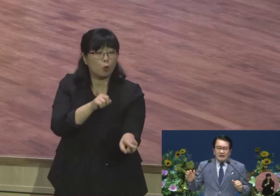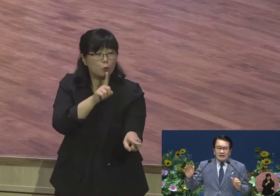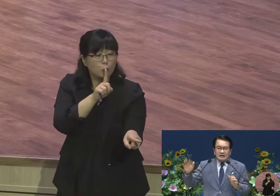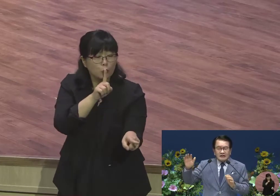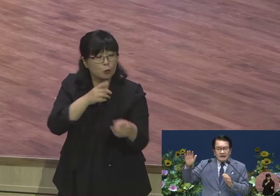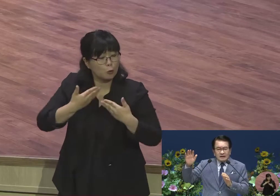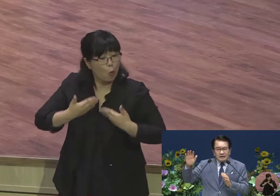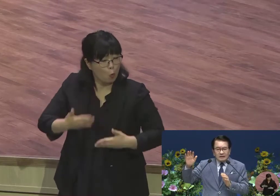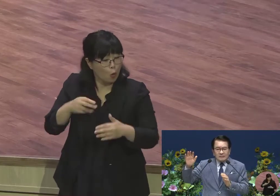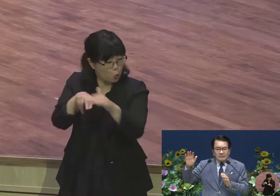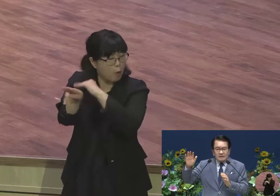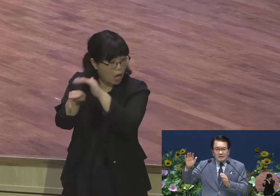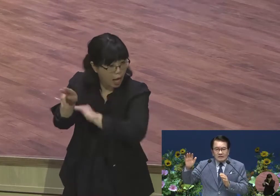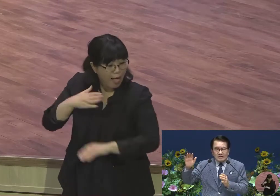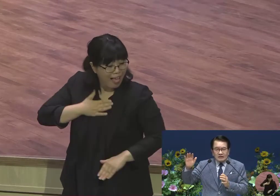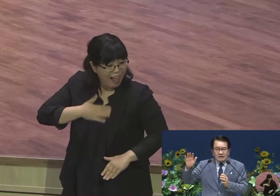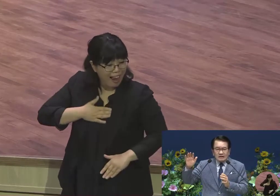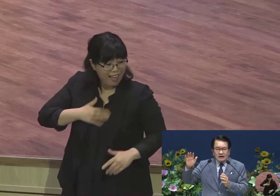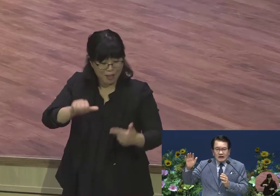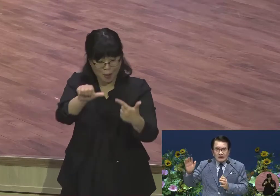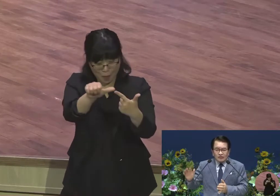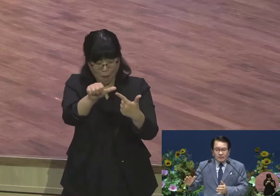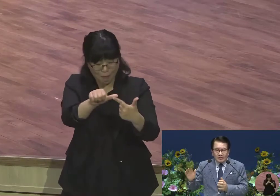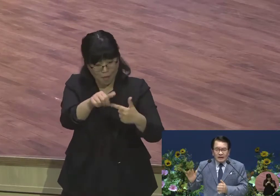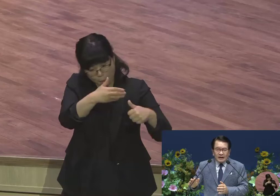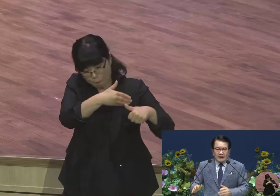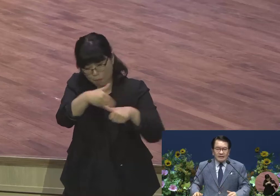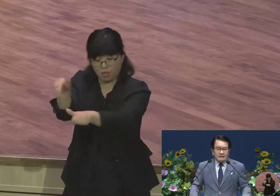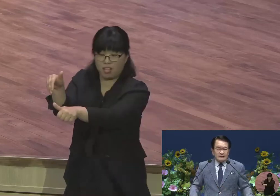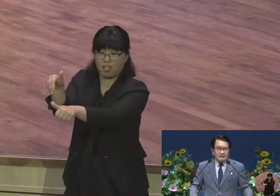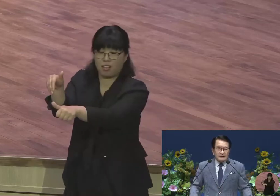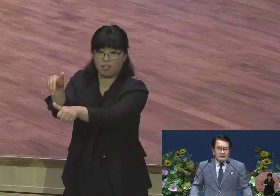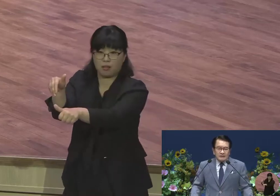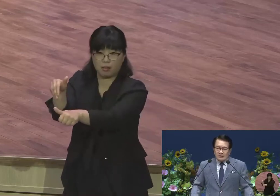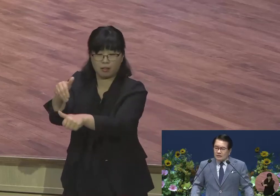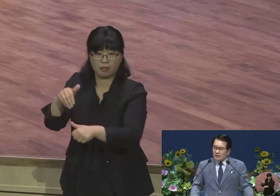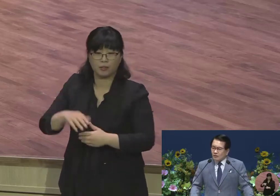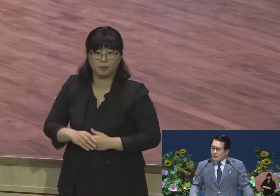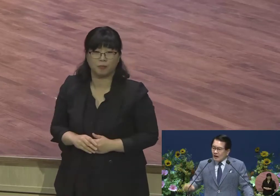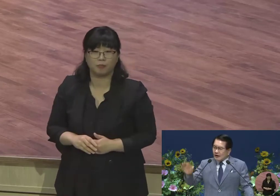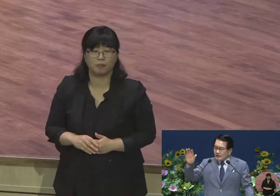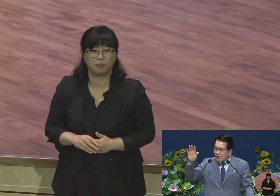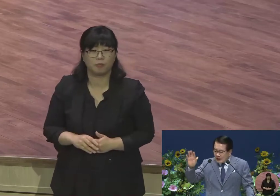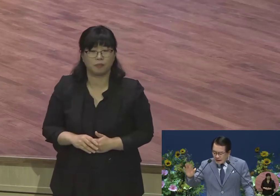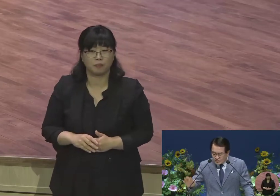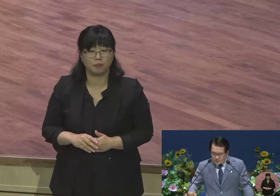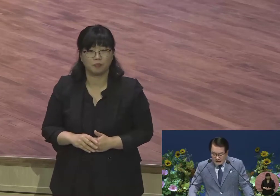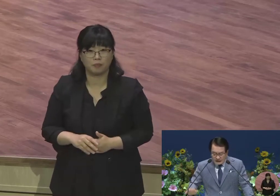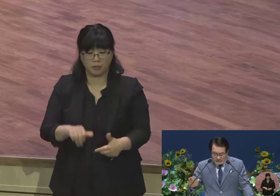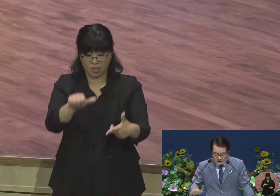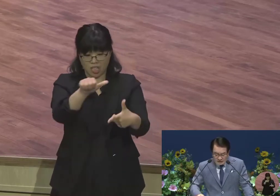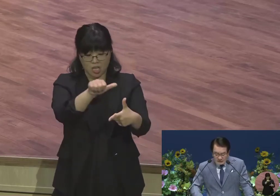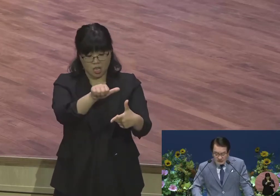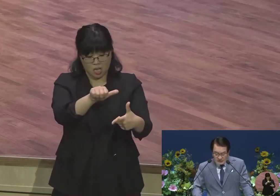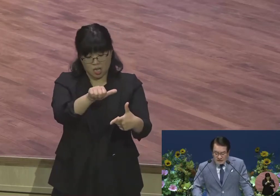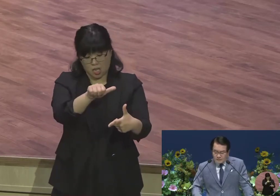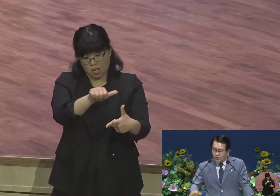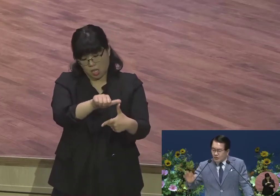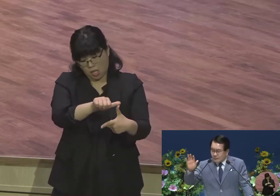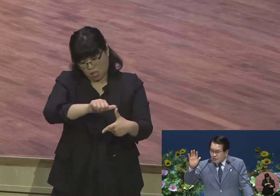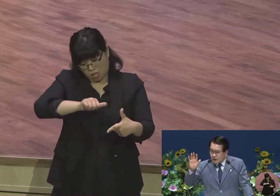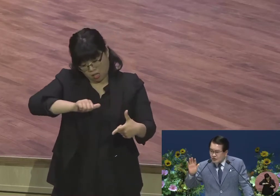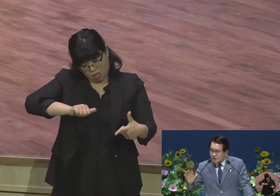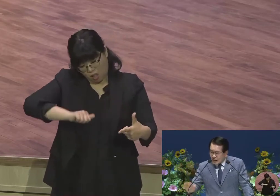애서가 그렇게 생각이 좀 이렇게 화내도 화가 좀 낮아져서